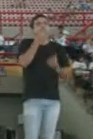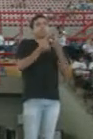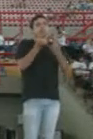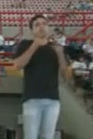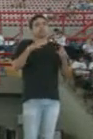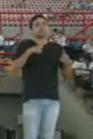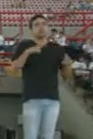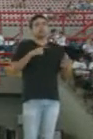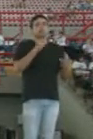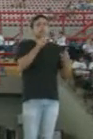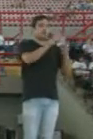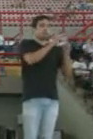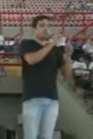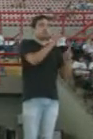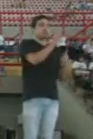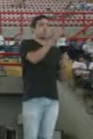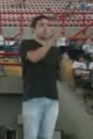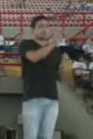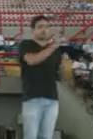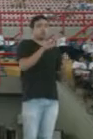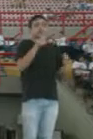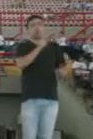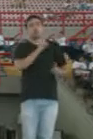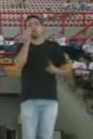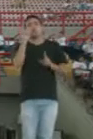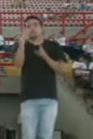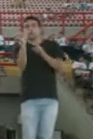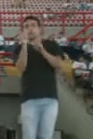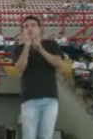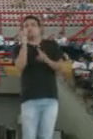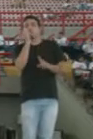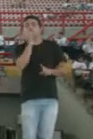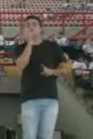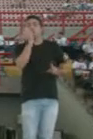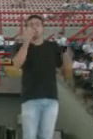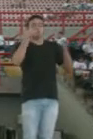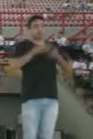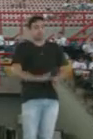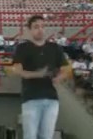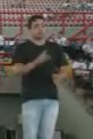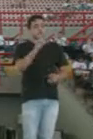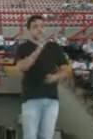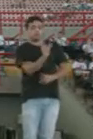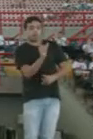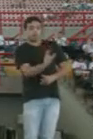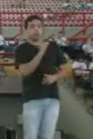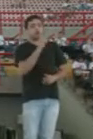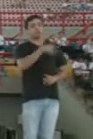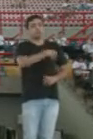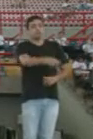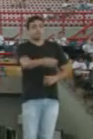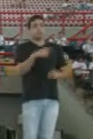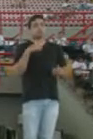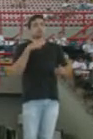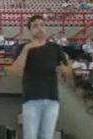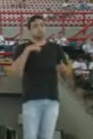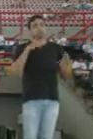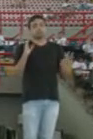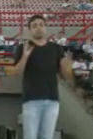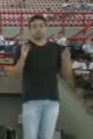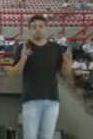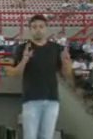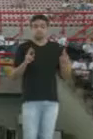brincadeira, sim ou não? A palavra homem amou a palavra mulher, aí nasceu a palavra menino. Tem uma ironia, tem uma ambiguidade sexual aí, não é